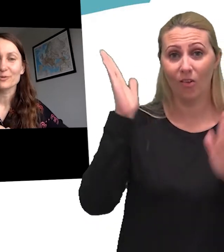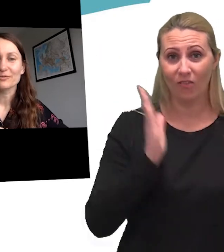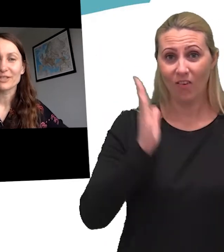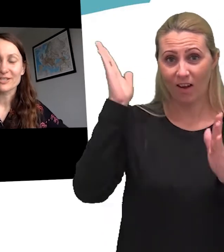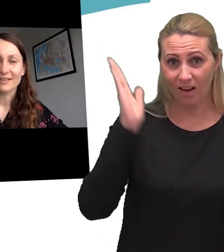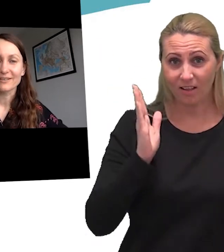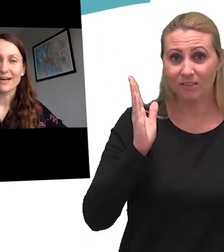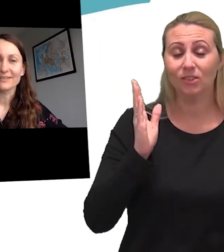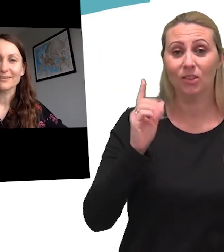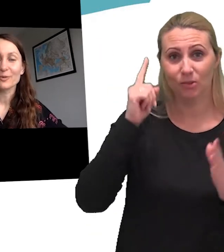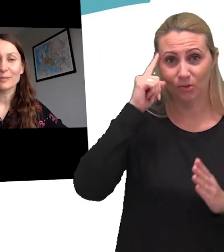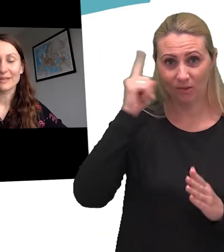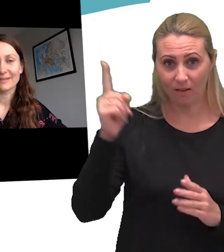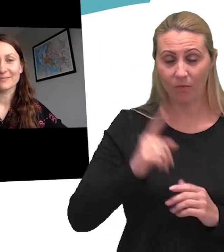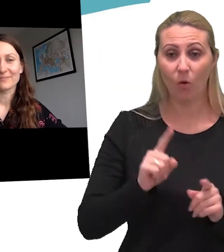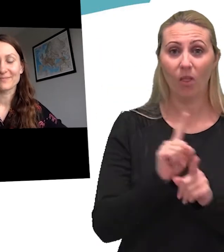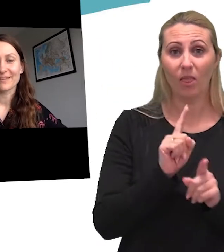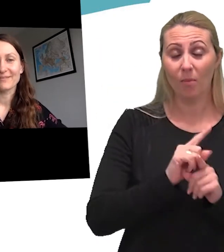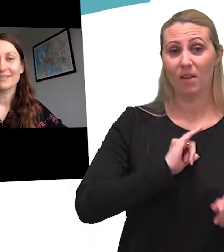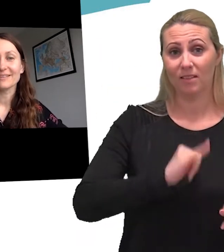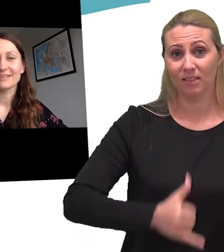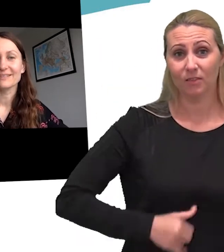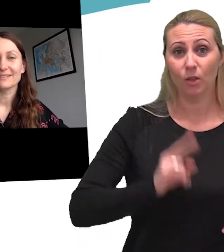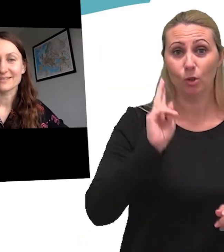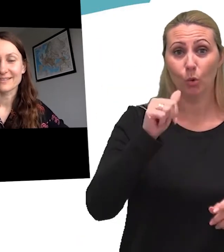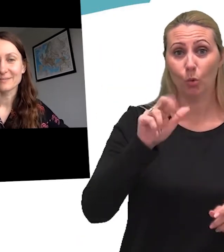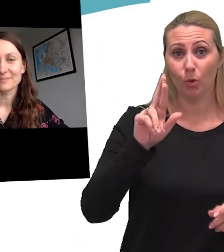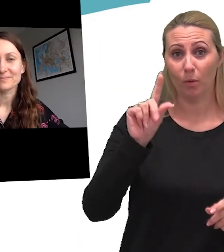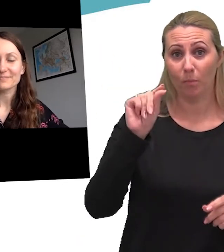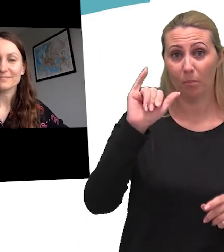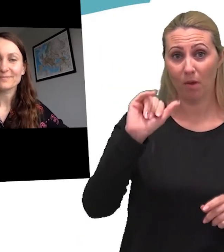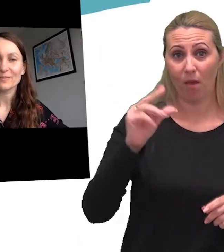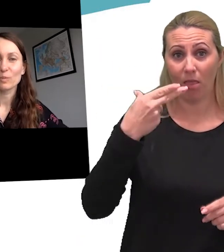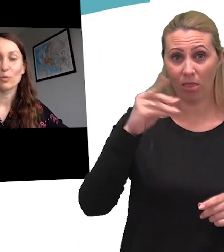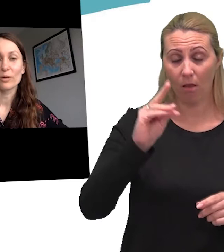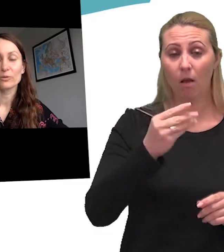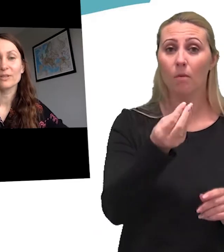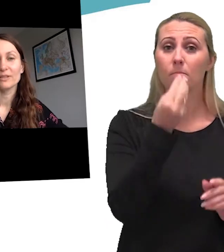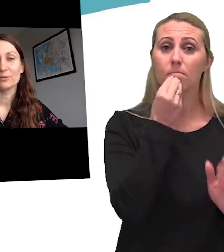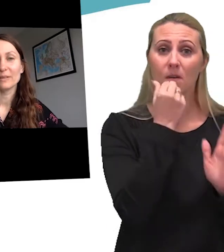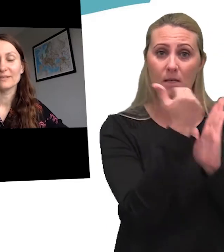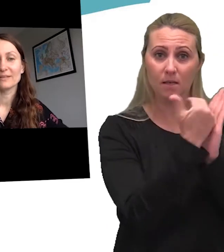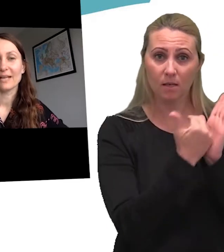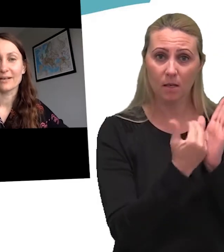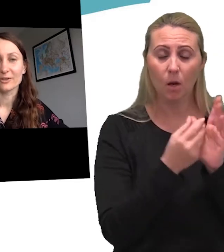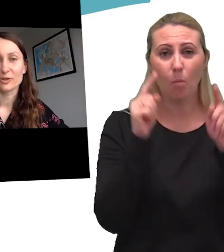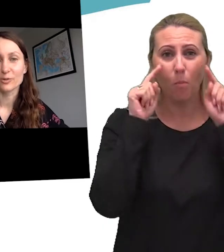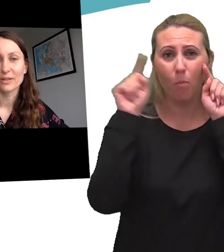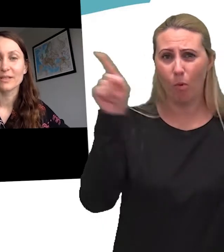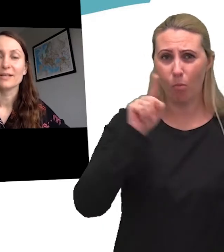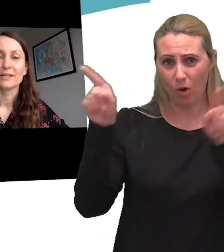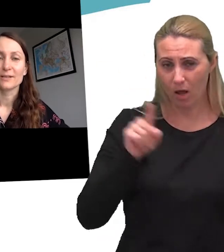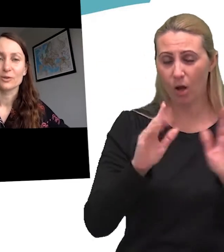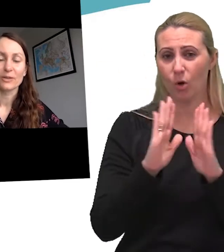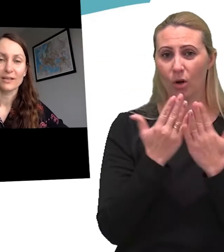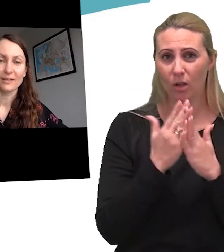šiandien mūsų viešnia Vaida Kurpienė. Vaida yra dietistė, populiarių knygų bei tinklaraščių